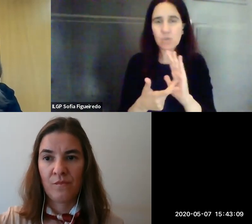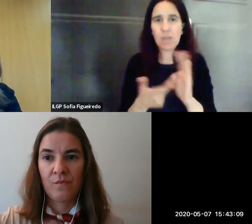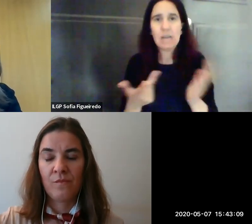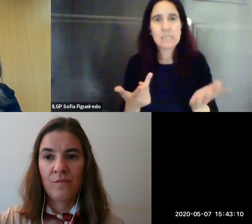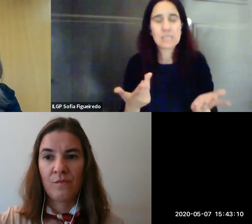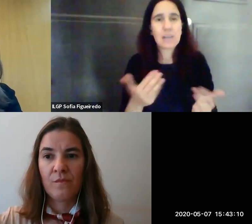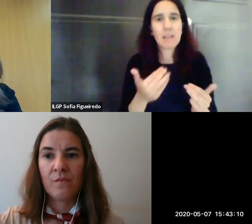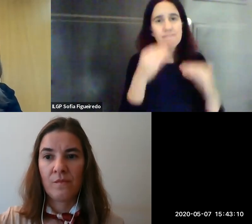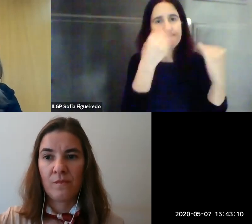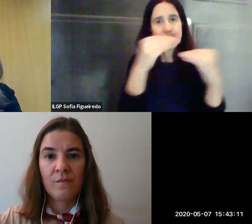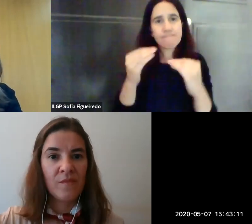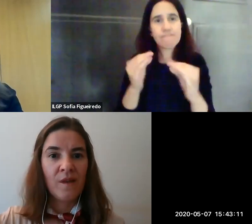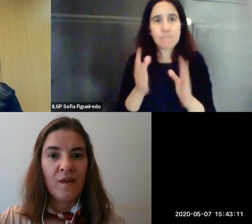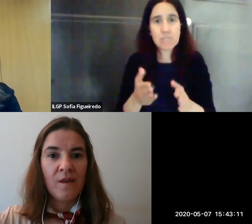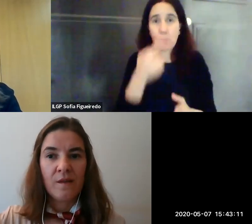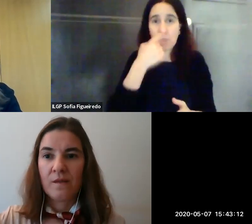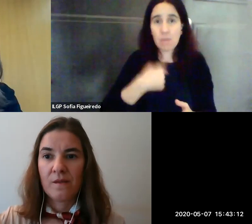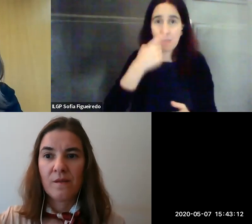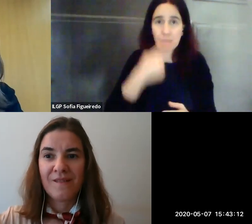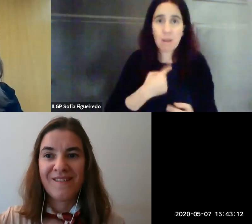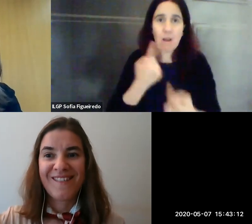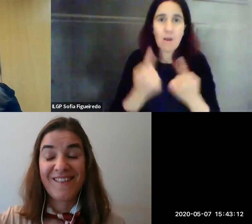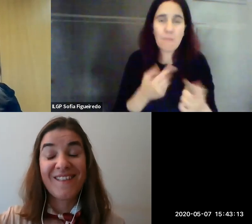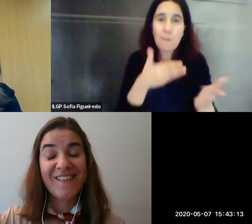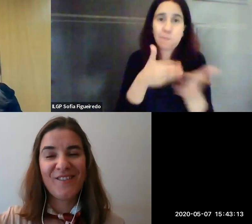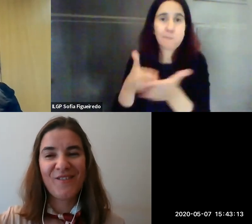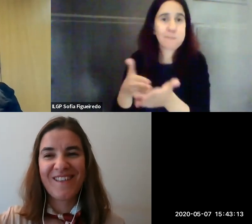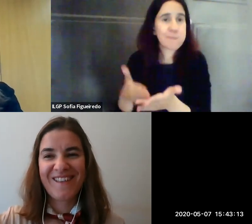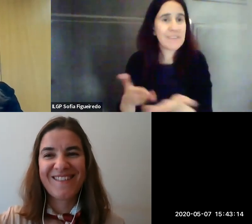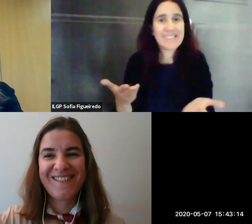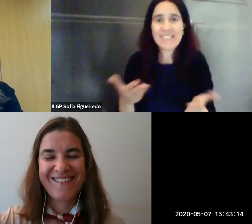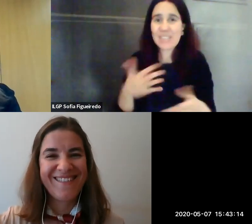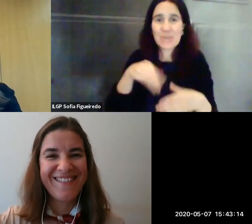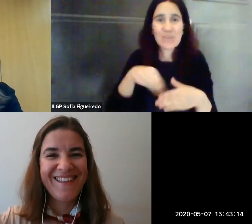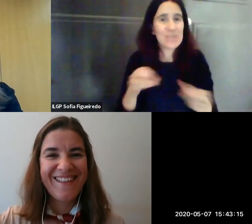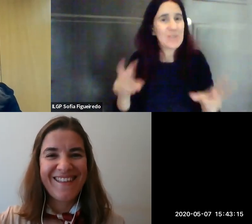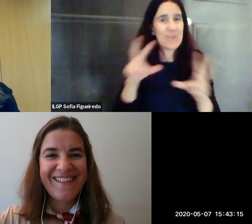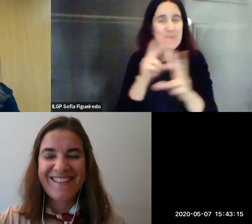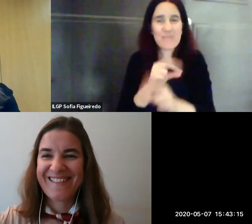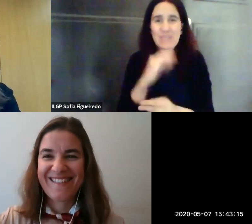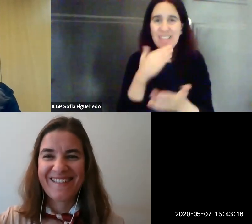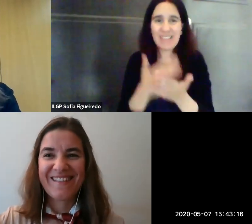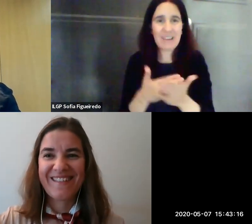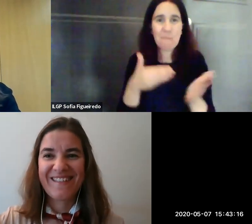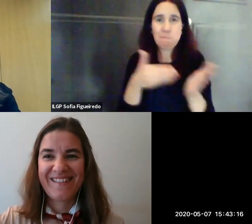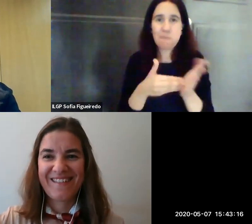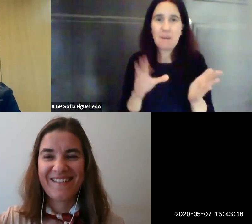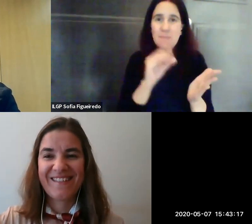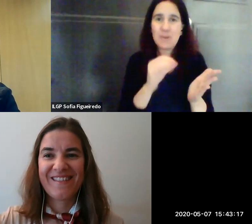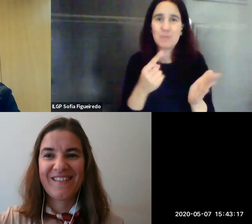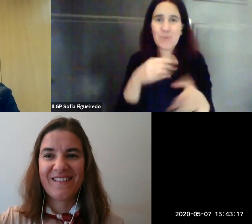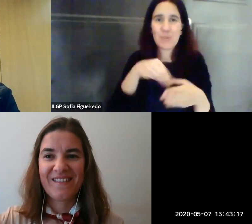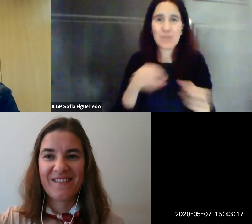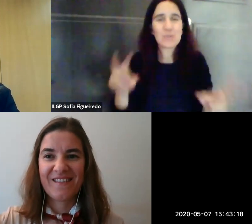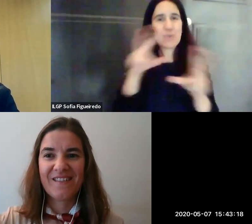certeza, algumas barreiras. Provavelmente são as barreiras do novo contexto, será mais uma barreira do novo contexto em